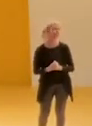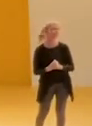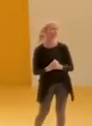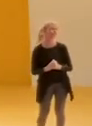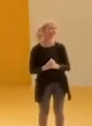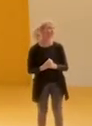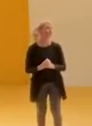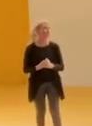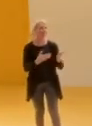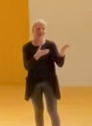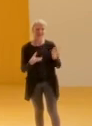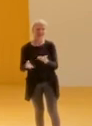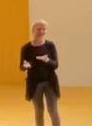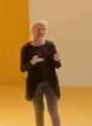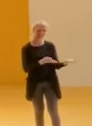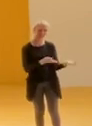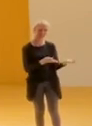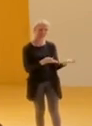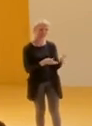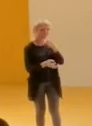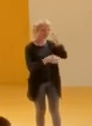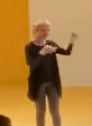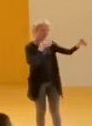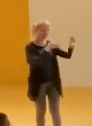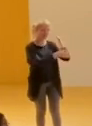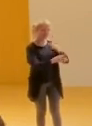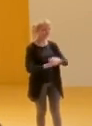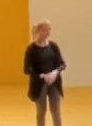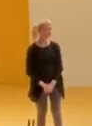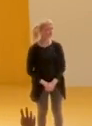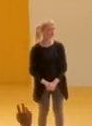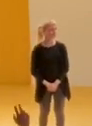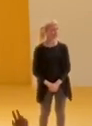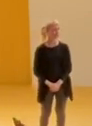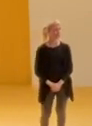zapraszam do zadawania pytań